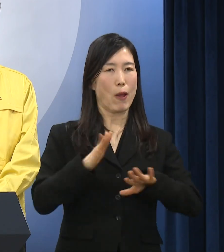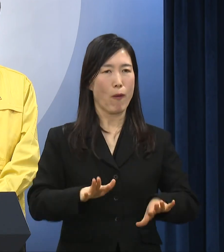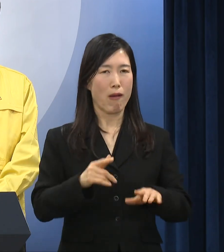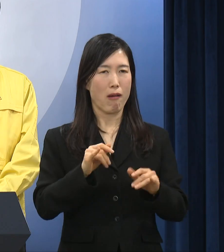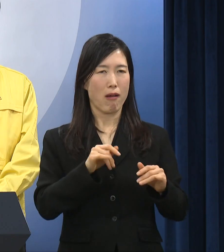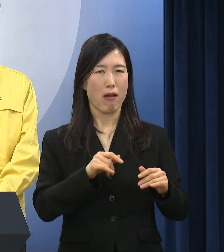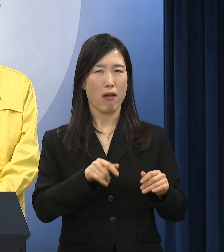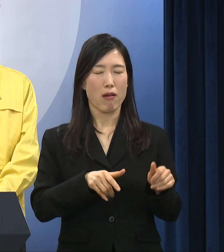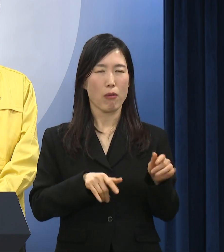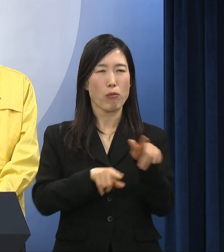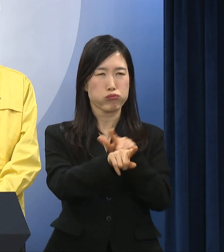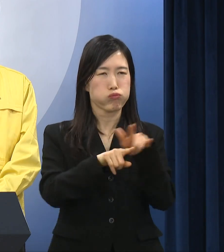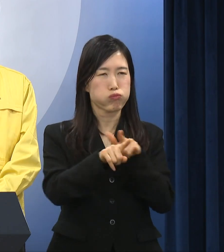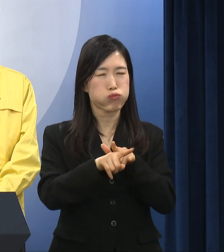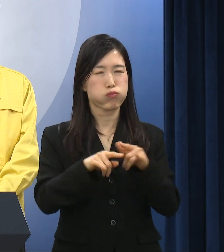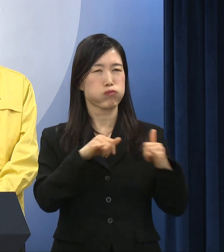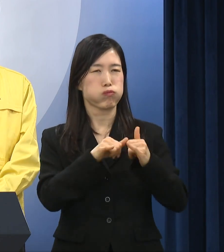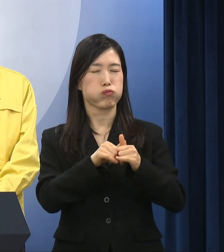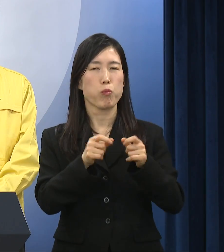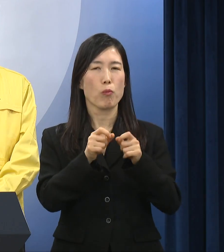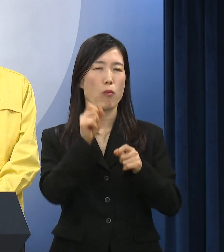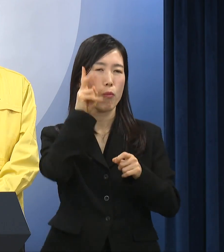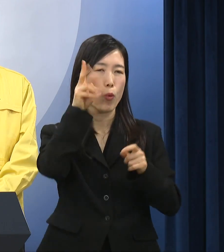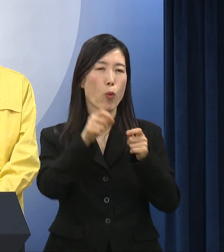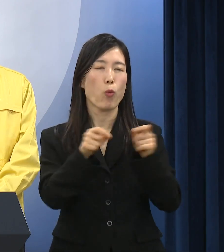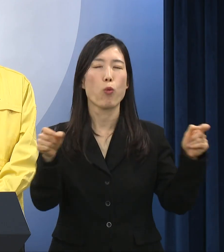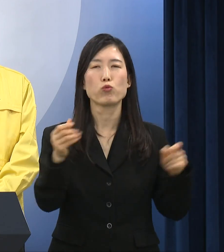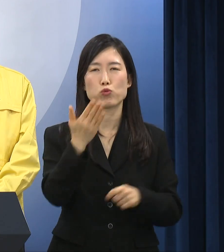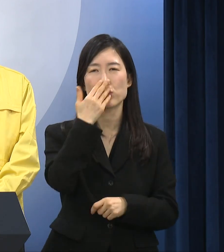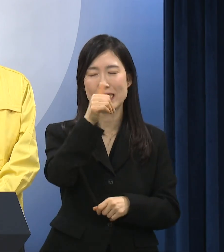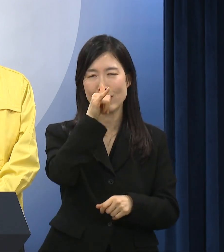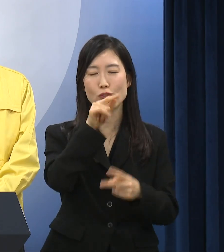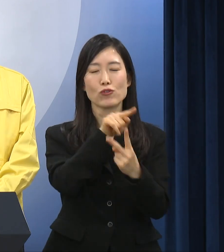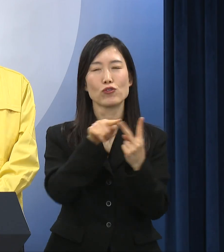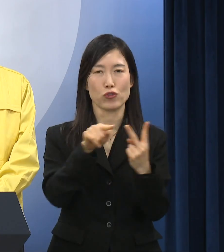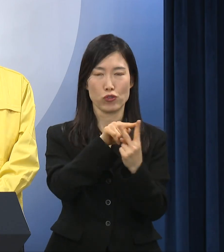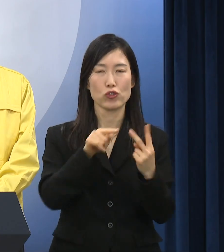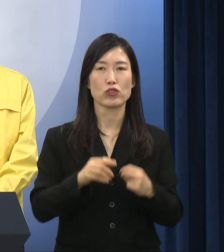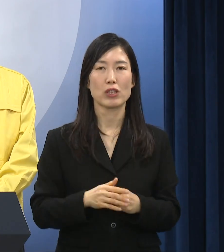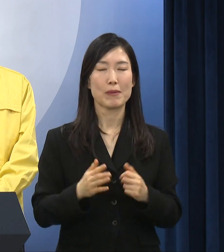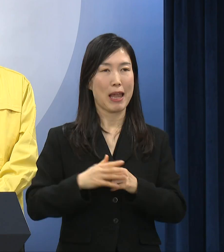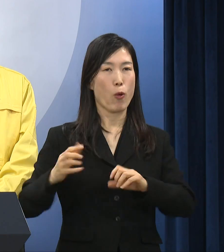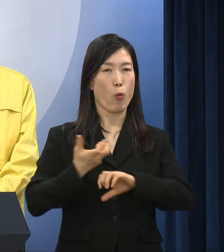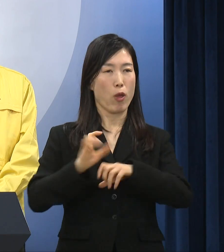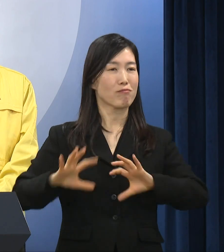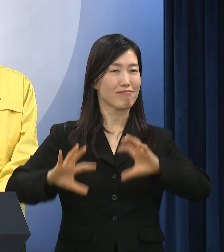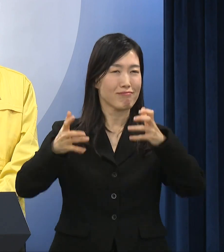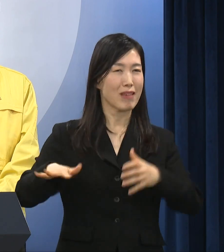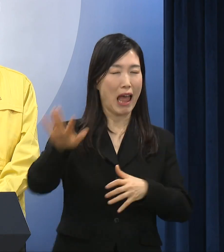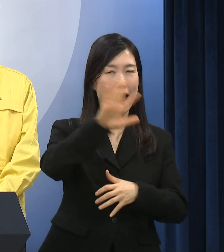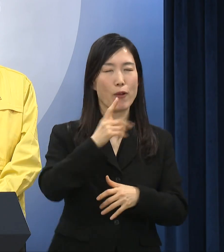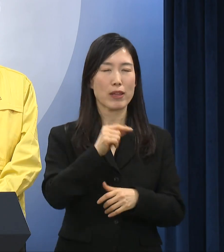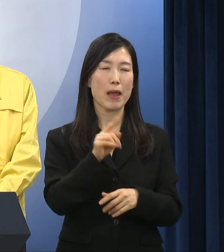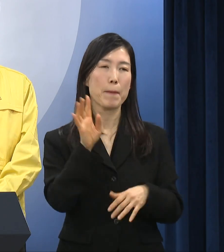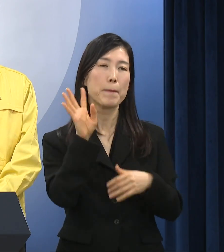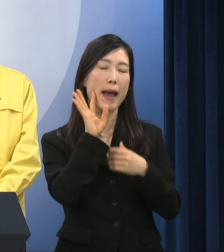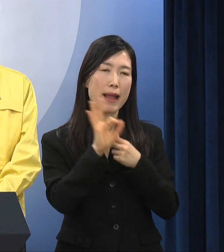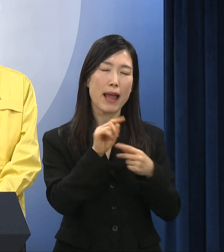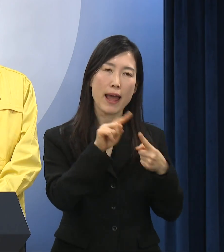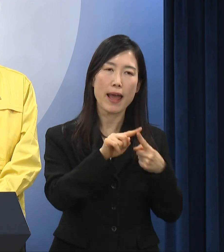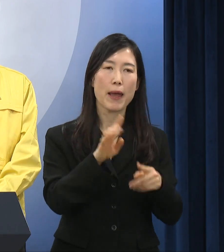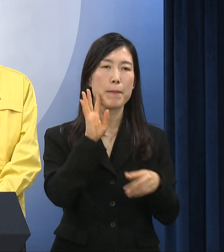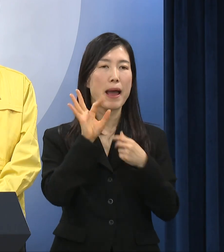있어서 그래서 세계 각 기관들이 전망하는 것도 시나리오에 따라 각양각색으로 나타나고 있는 것